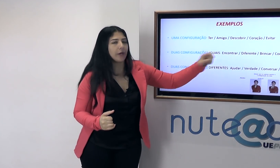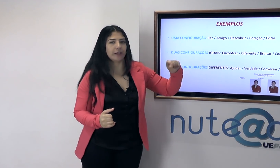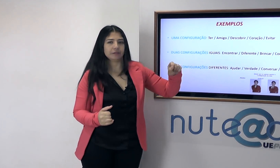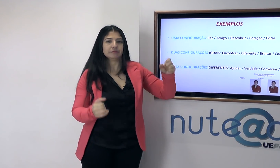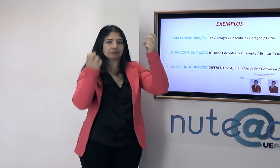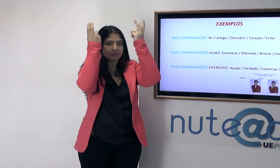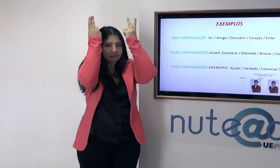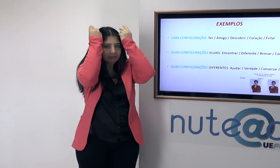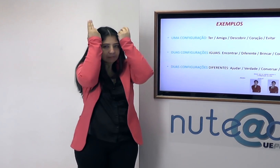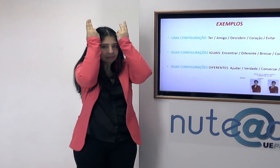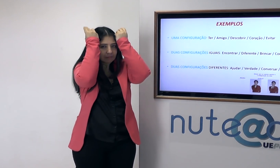Coelho.